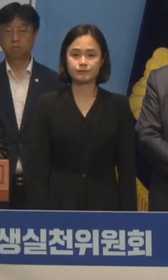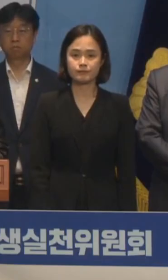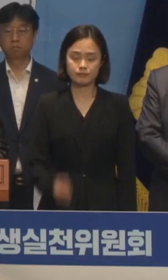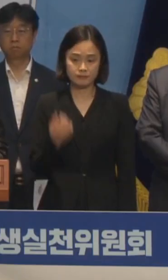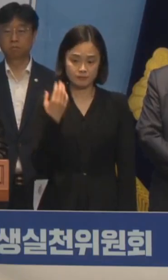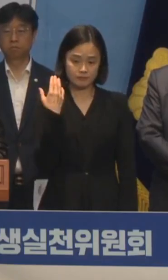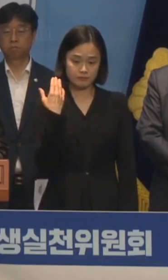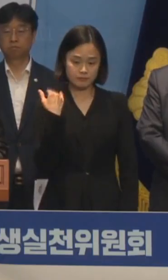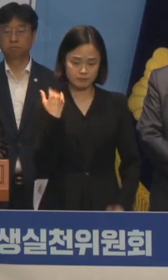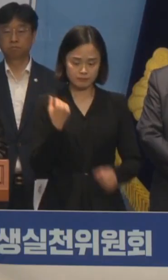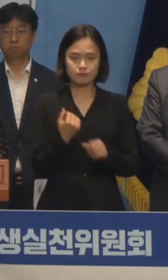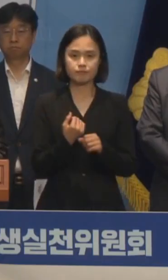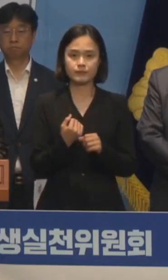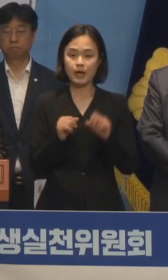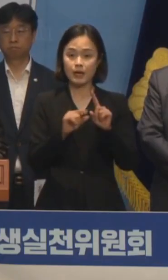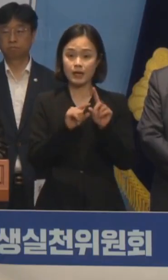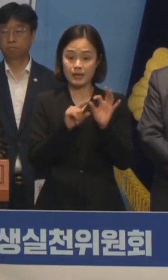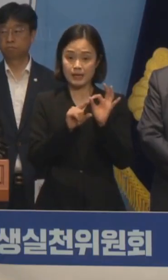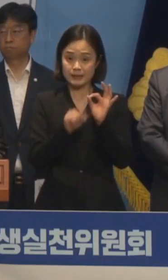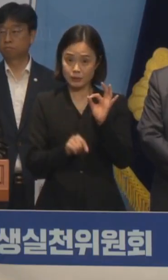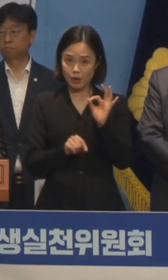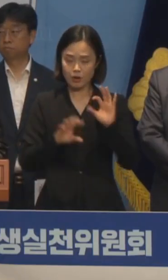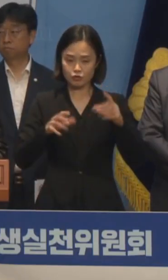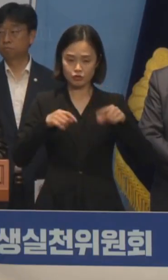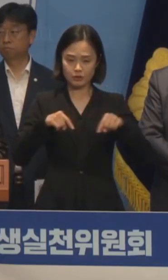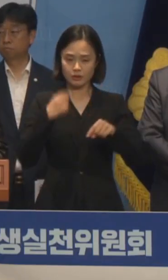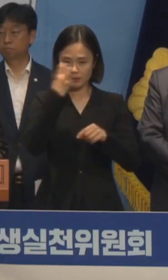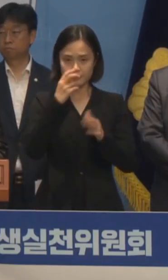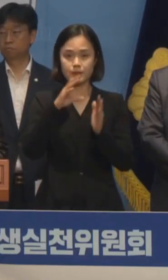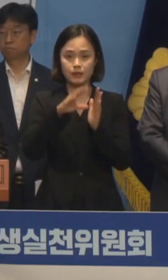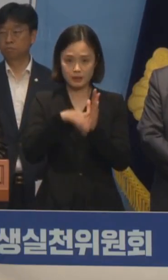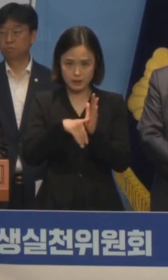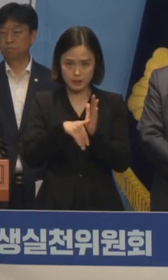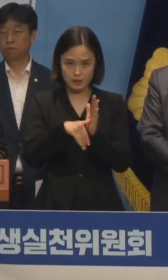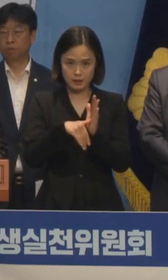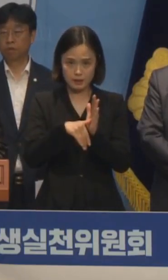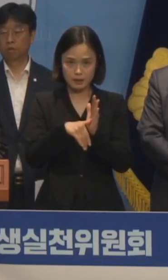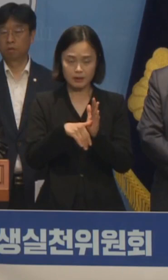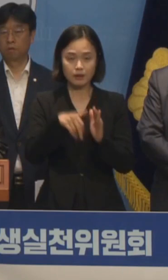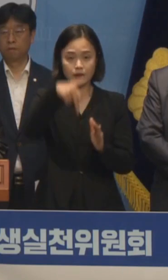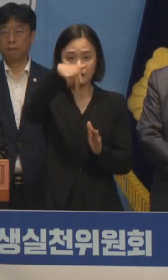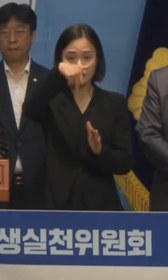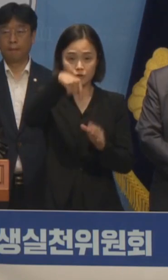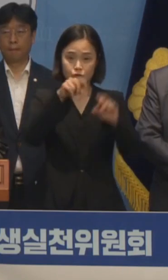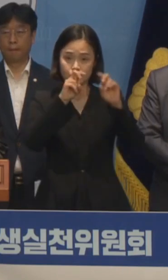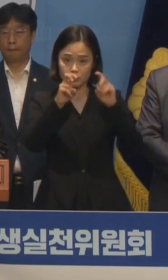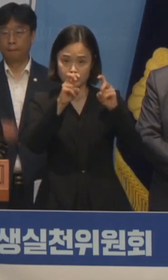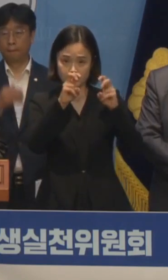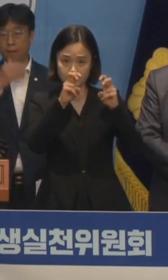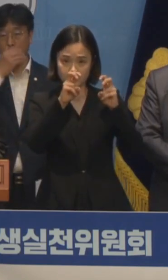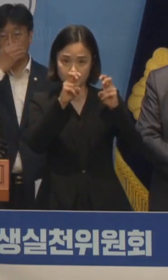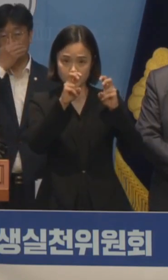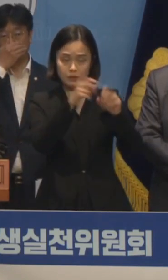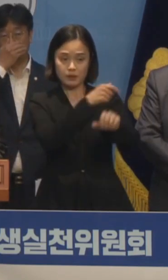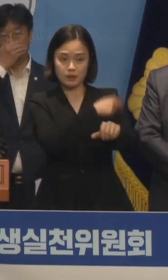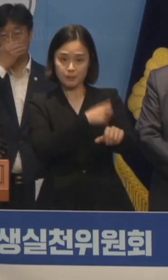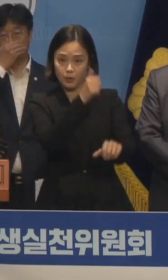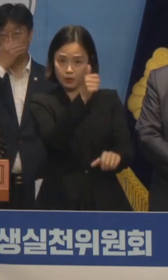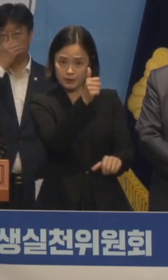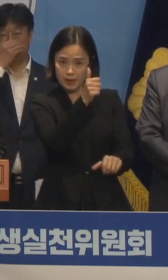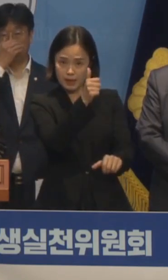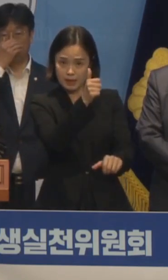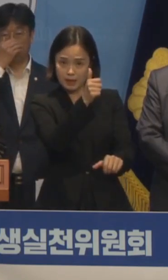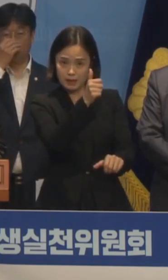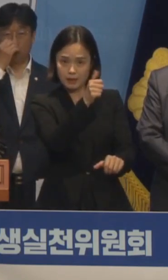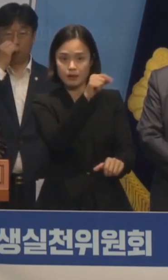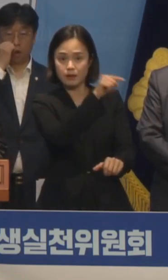국정감사에 지난해에 이어 정종철 쿠팡 풀필먼트 대표이사 그리고 홍영준 쿠팡 CLS 대표이사가 증인으로